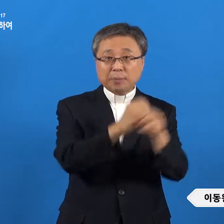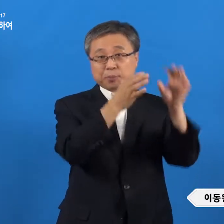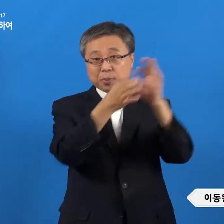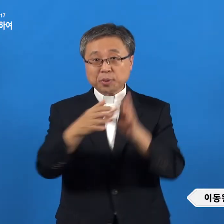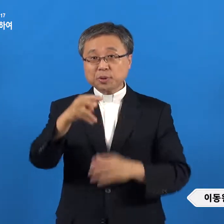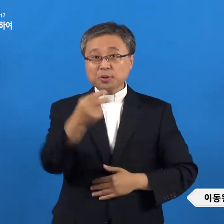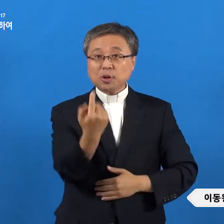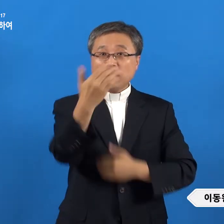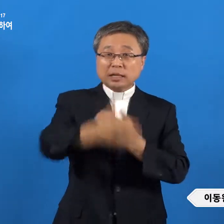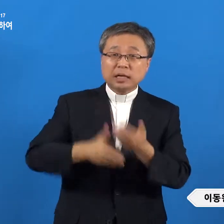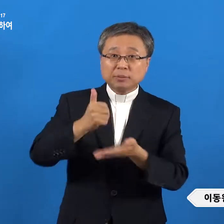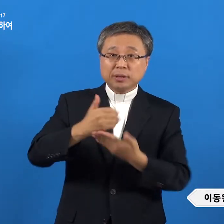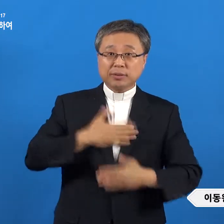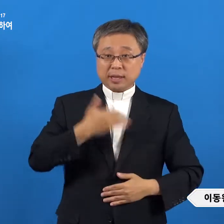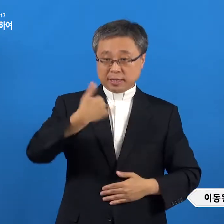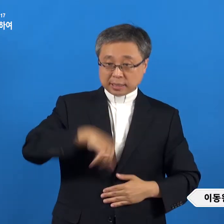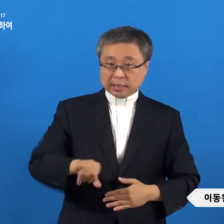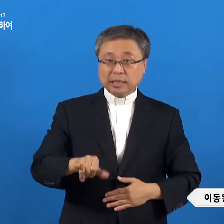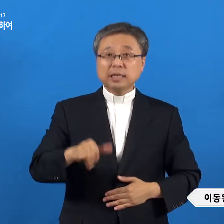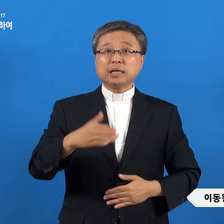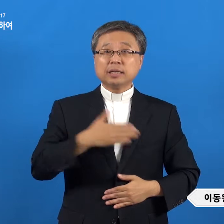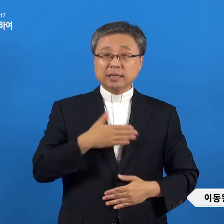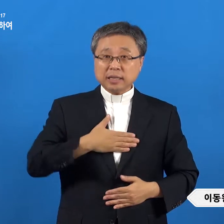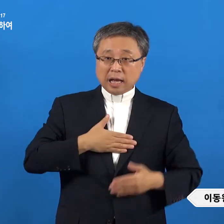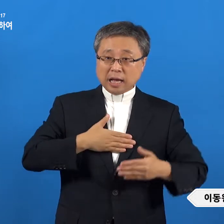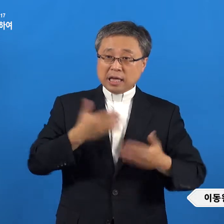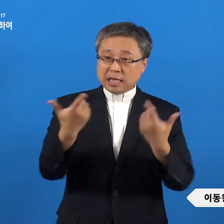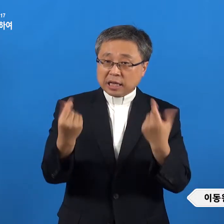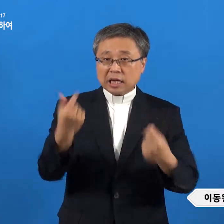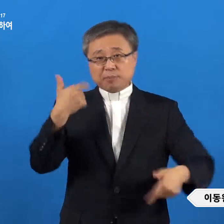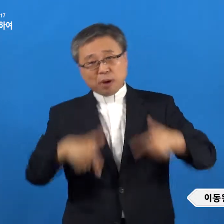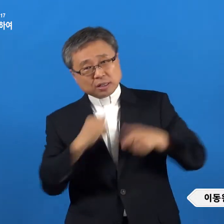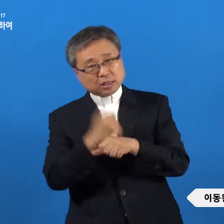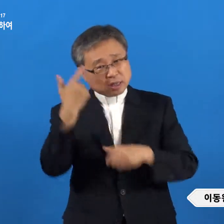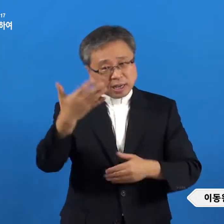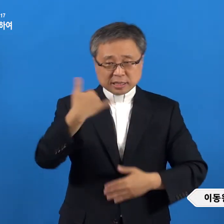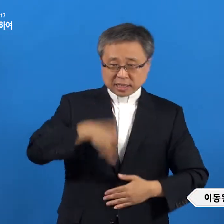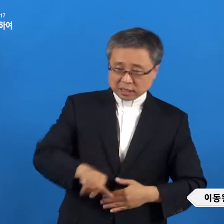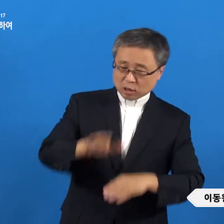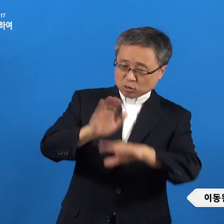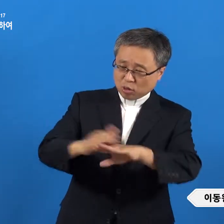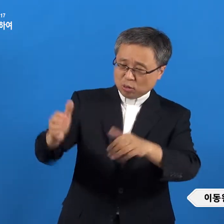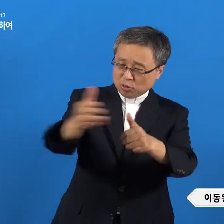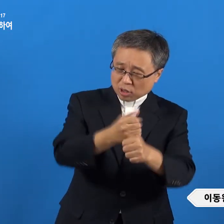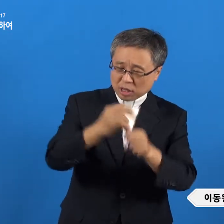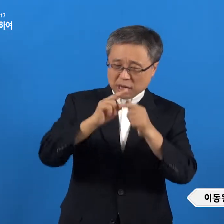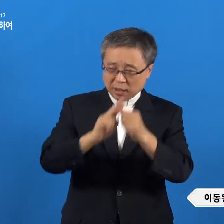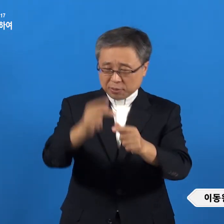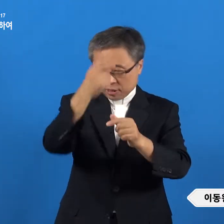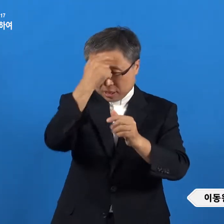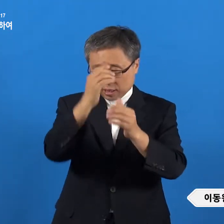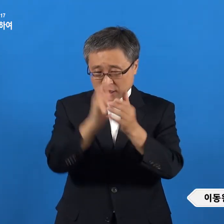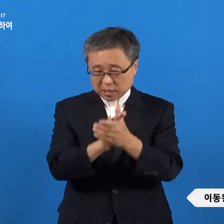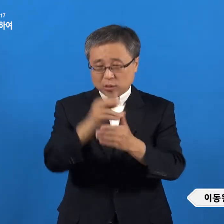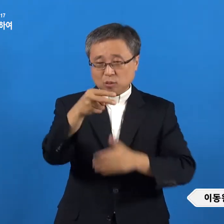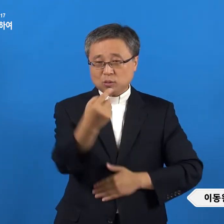하나님이 내 자녀가 이렇게 나가는 것을 기뻐하실까 자녀의 손을 붙들고 함께 기도도 하지 못하는